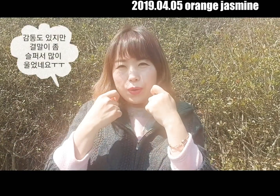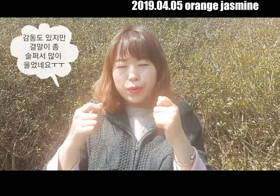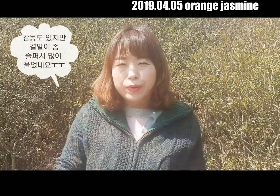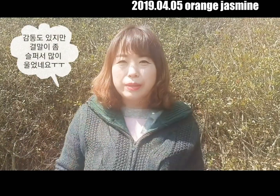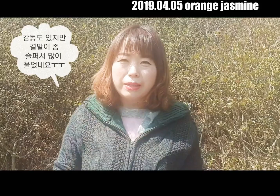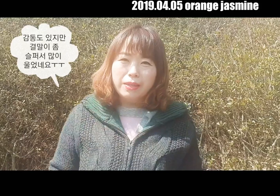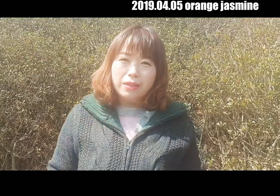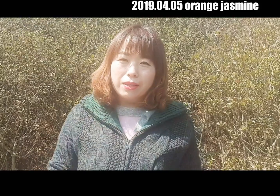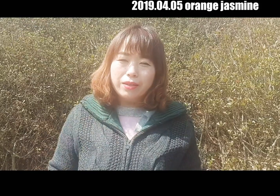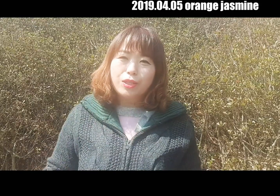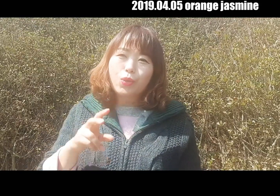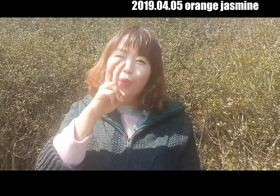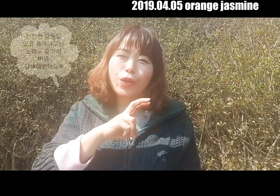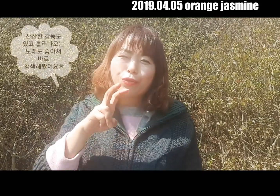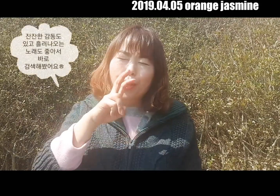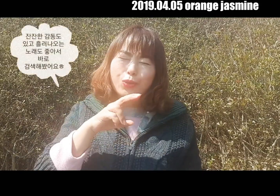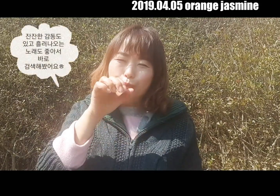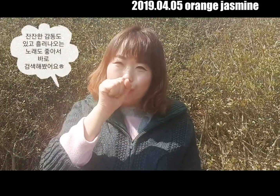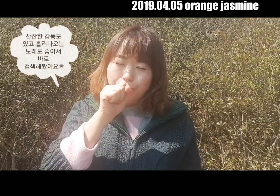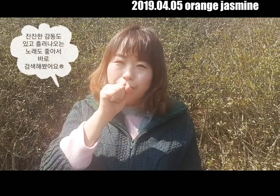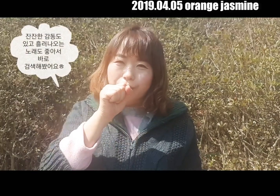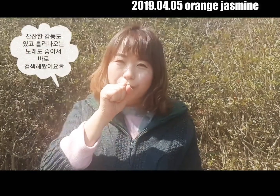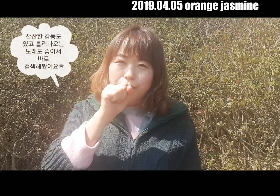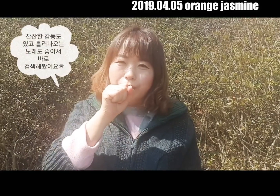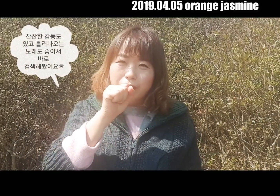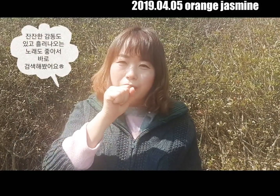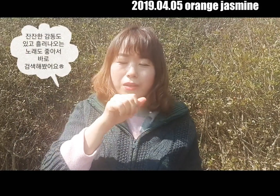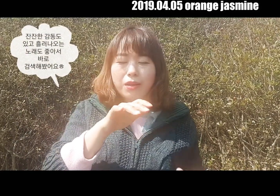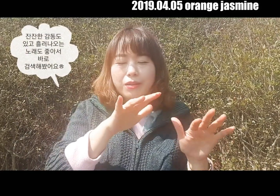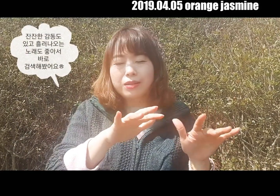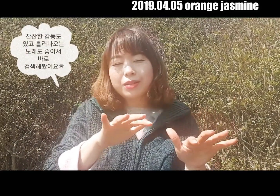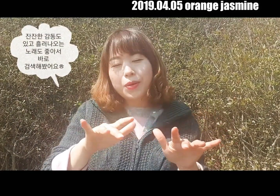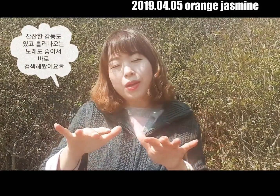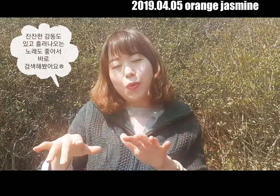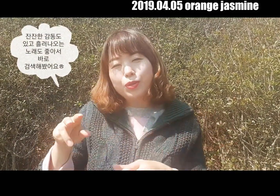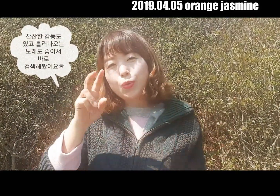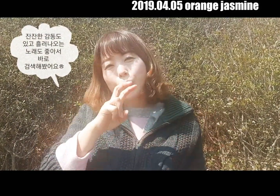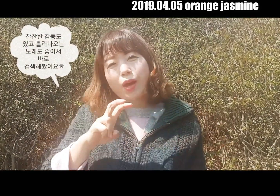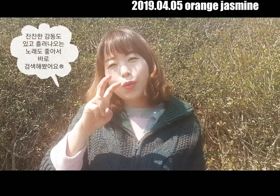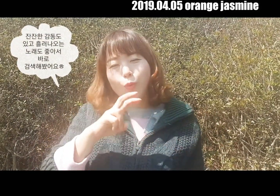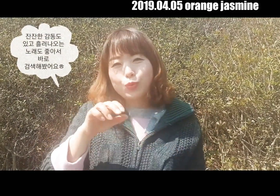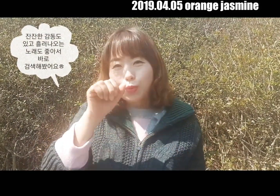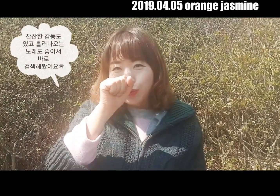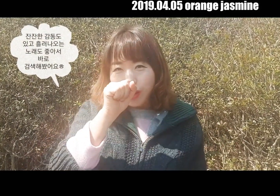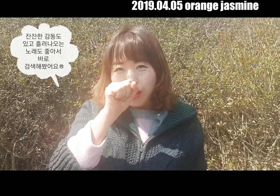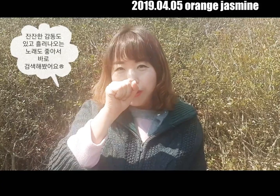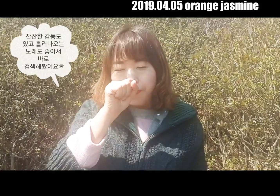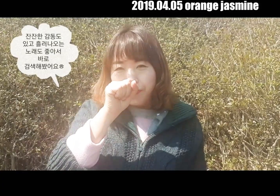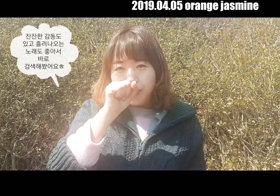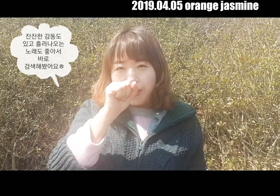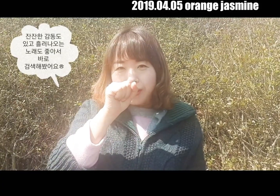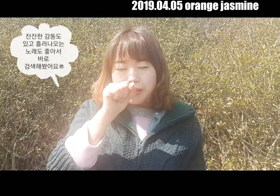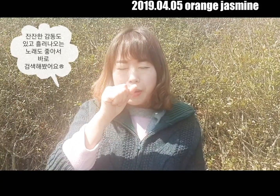슬퍼서. 근데 이제 노래도 되게 좋더라고. 그 이제 이렇게 나오는 노래가 너무 좋은데, 그래서